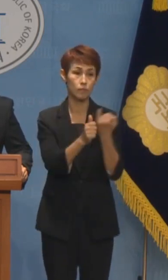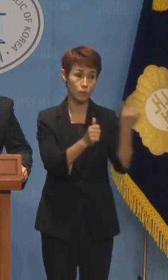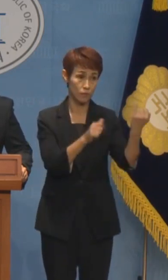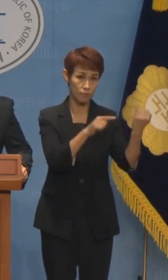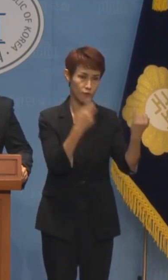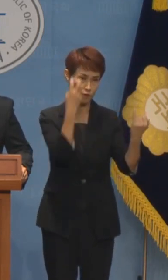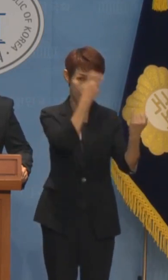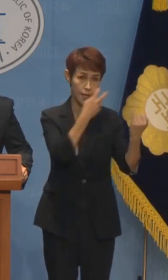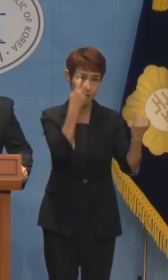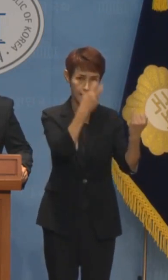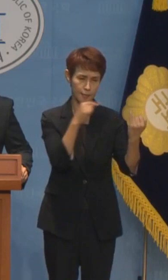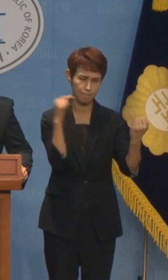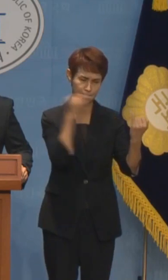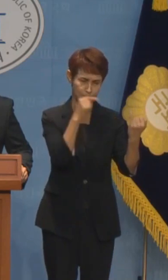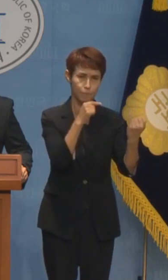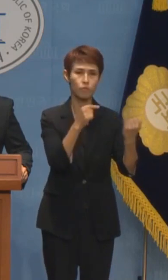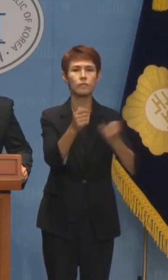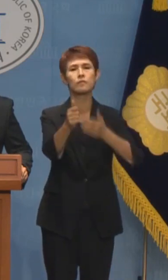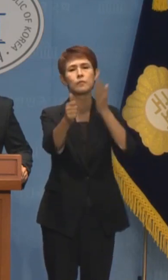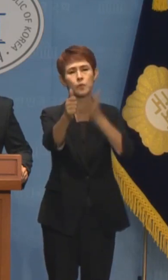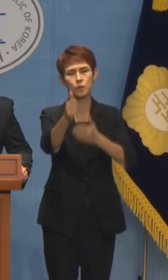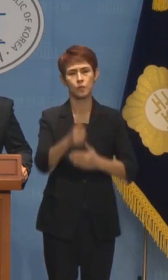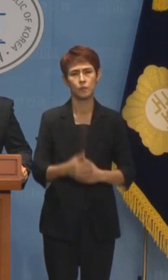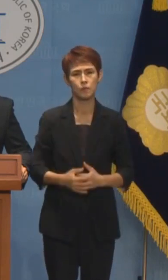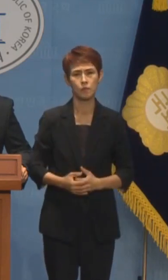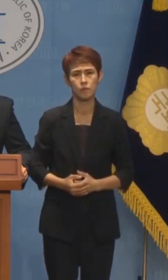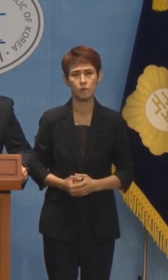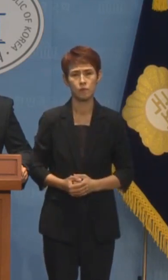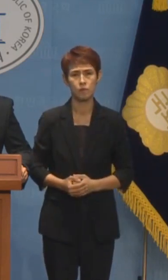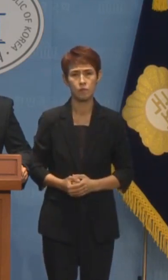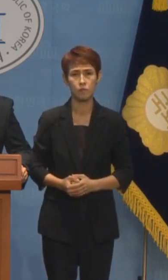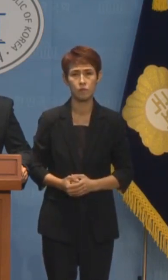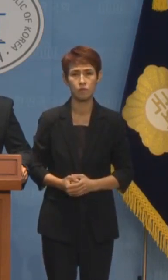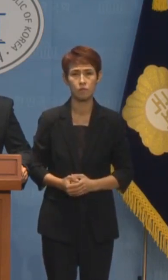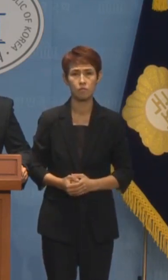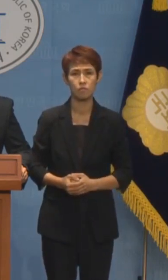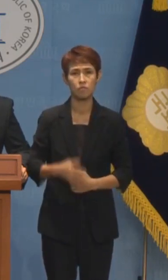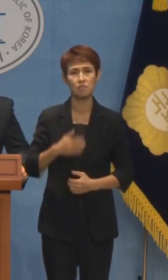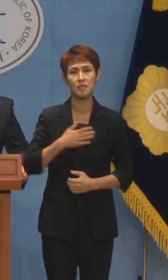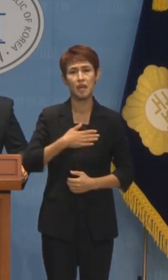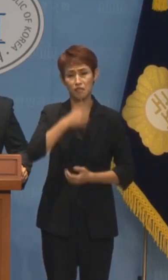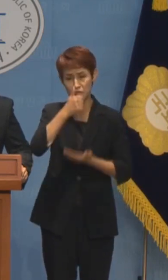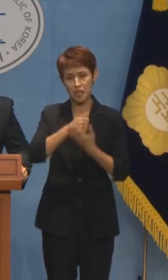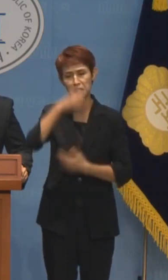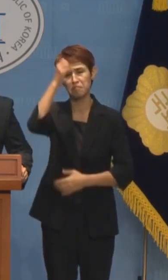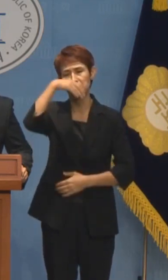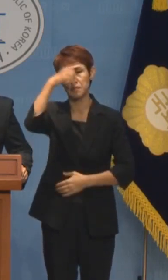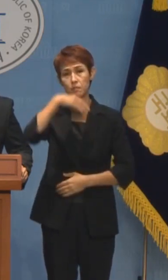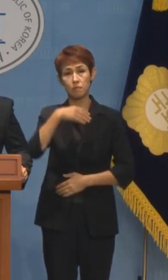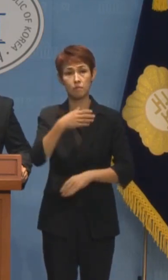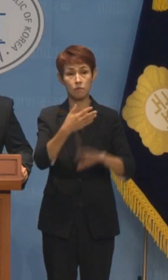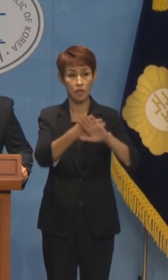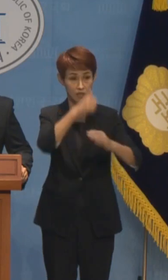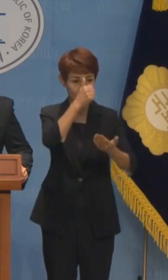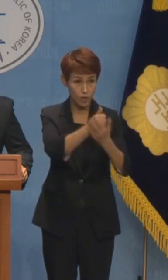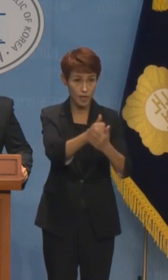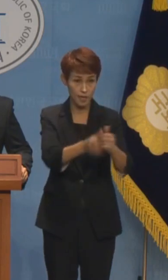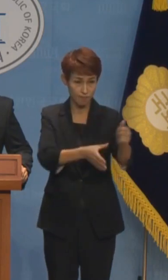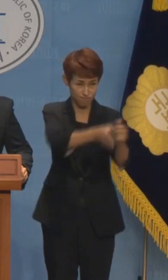수사도 동일한 잣대로 해야만 합니다 나한테는 방망이 남한테는